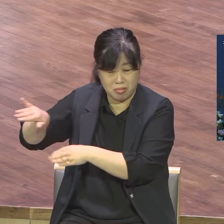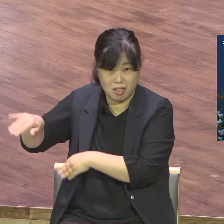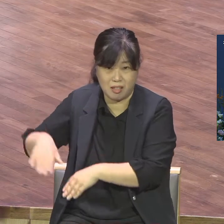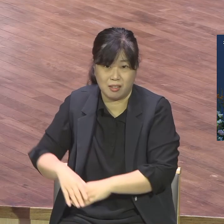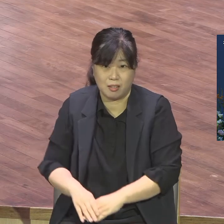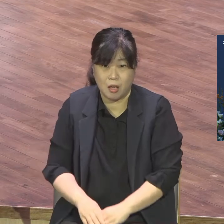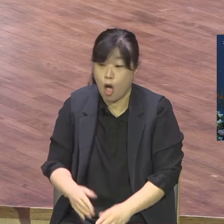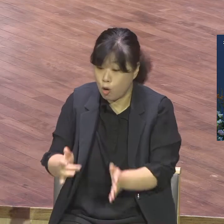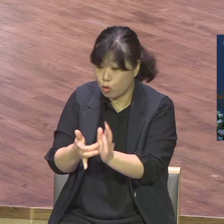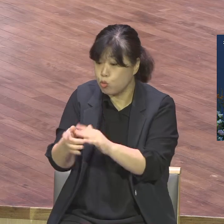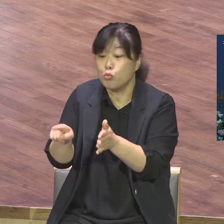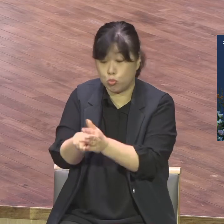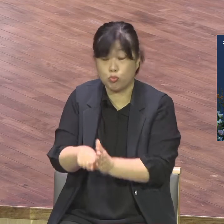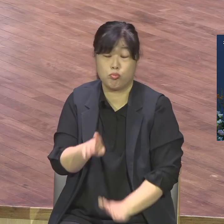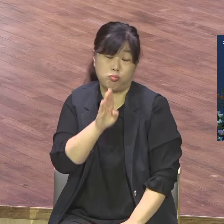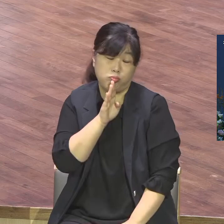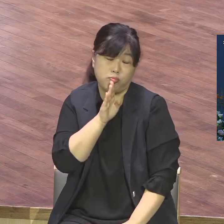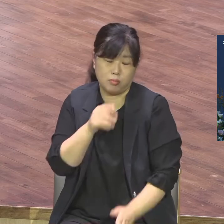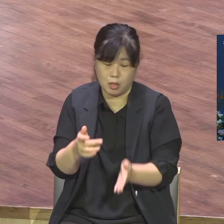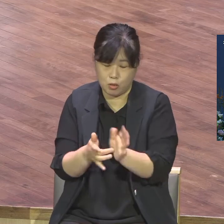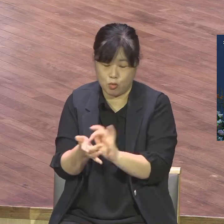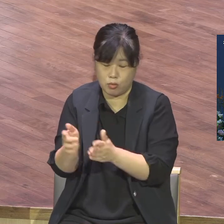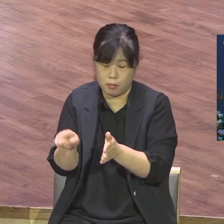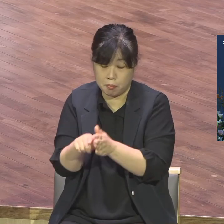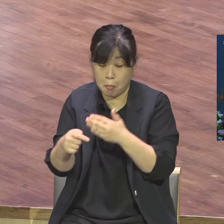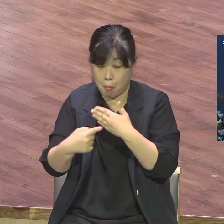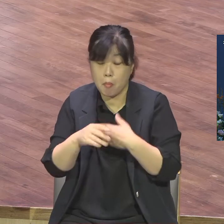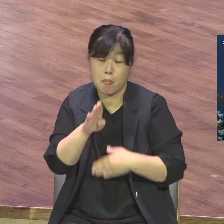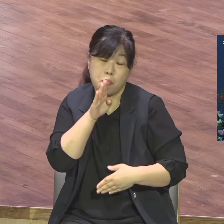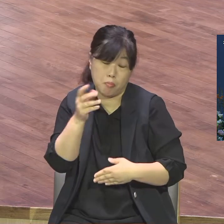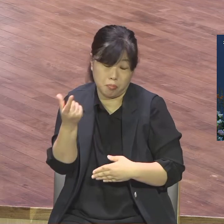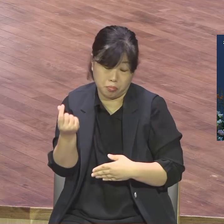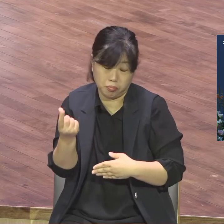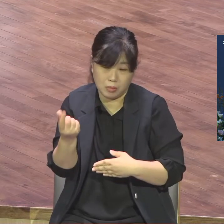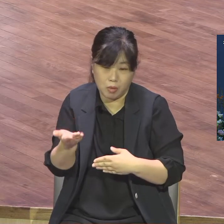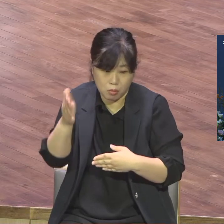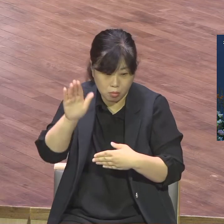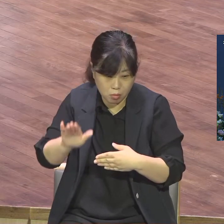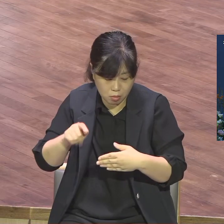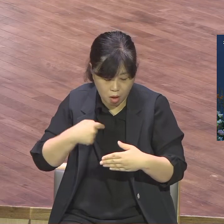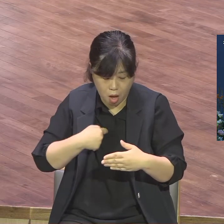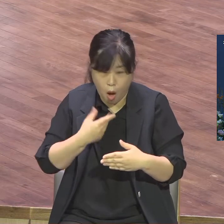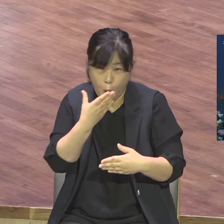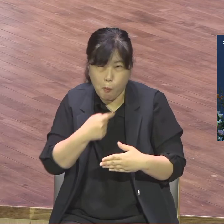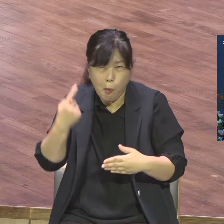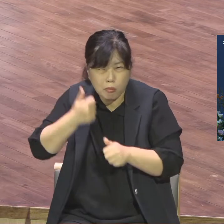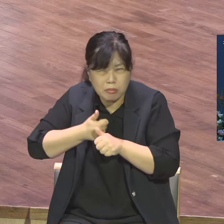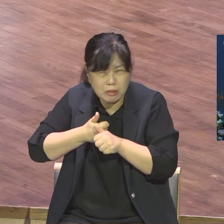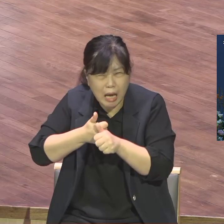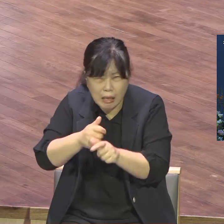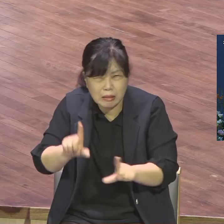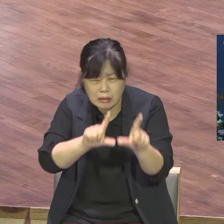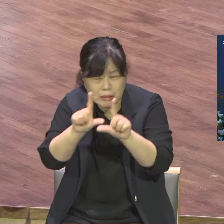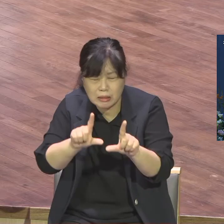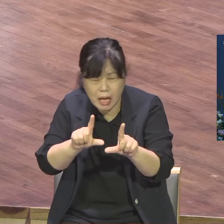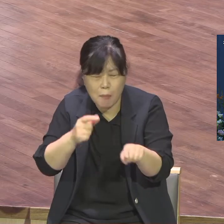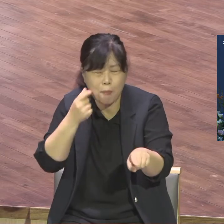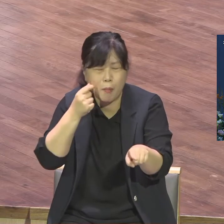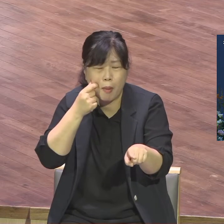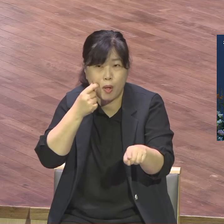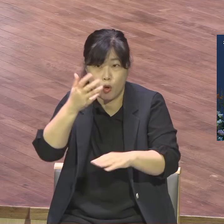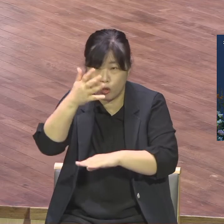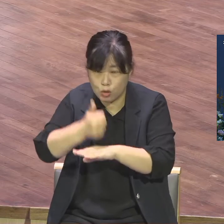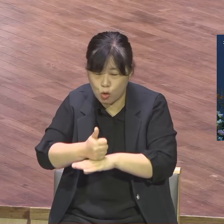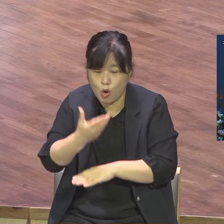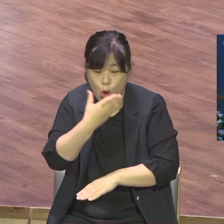몰라. 말씀을 들어도, 설교를 들어도 그 말씀의 능력을 한 번도 체험 못했어요. 왜? 복음이 이끌린 적이